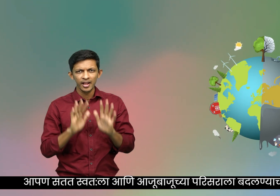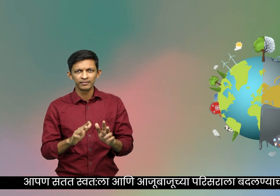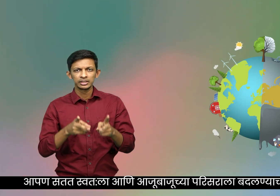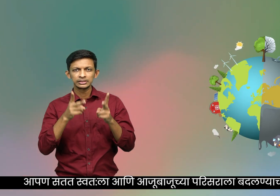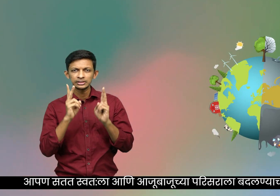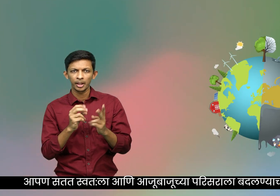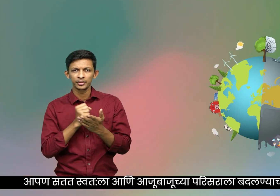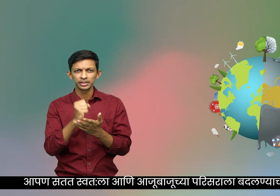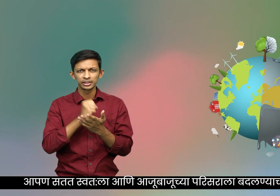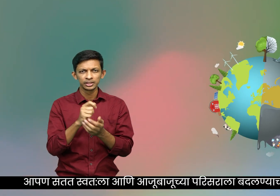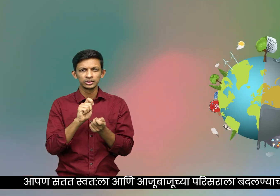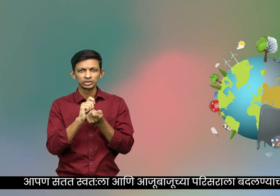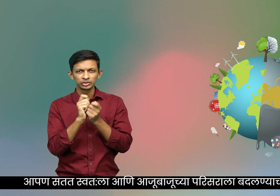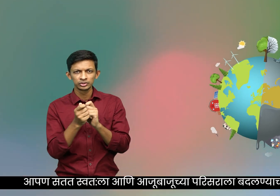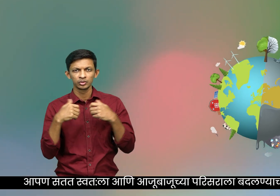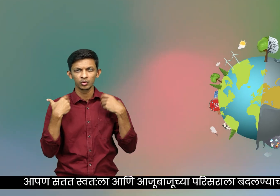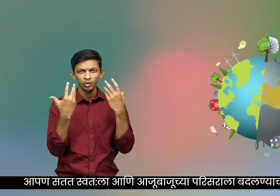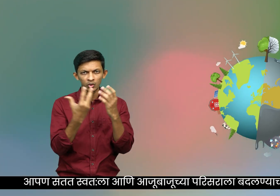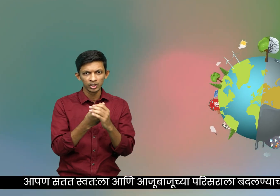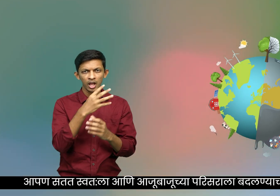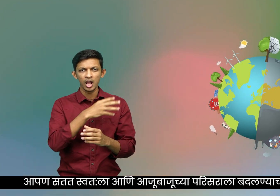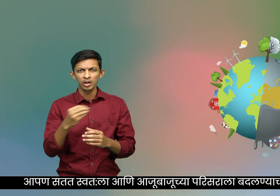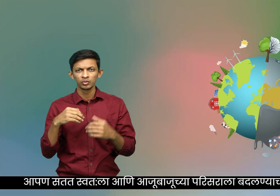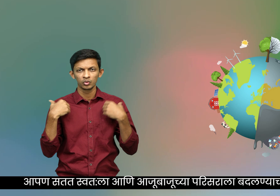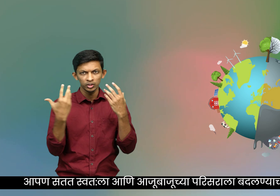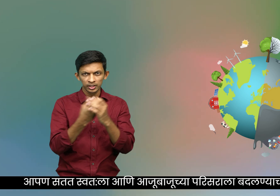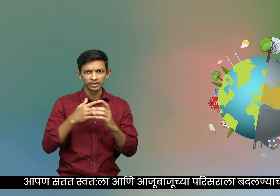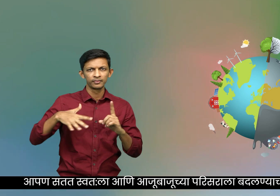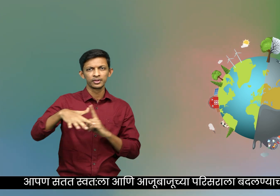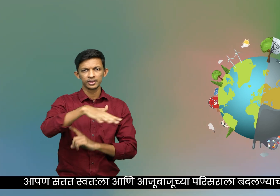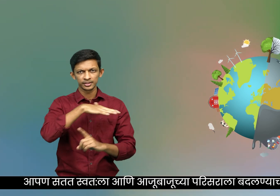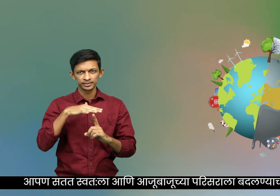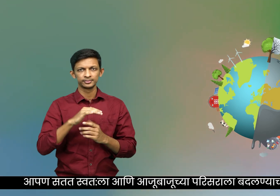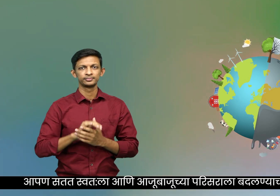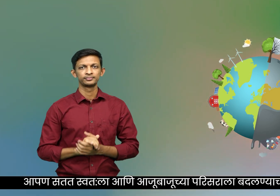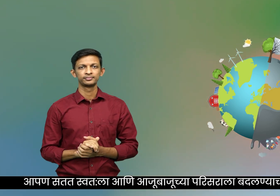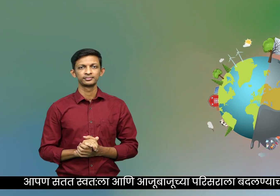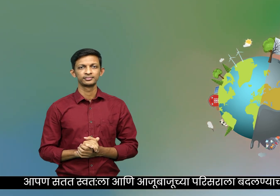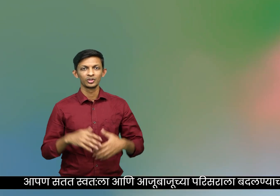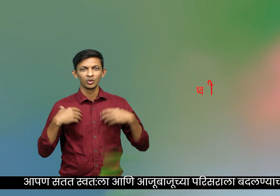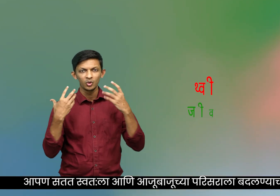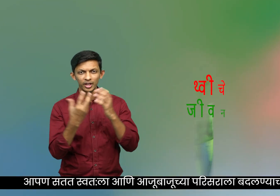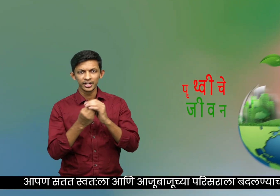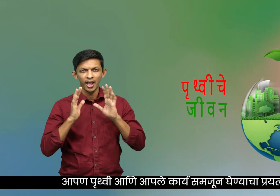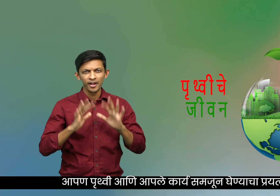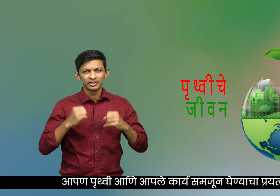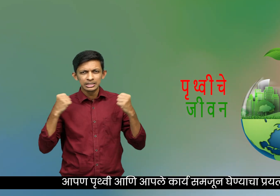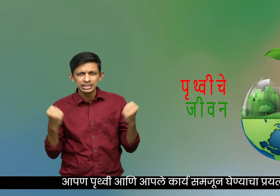सतत स्वतःला आणि आजूबाजूच्या परिसराला बदलण्याचा प्रयत्न करत असतो. आपण पृथ्वी